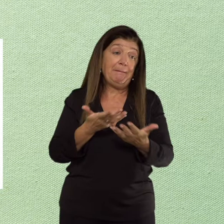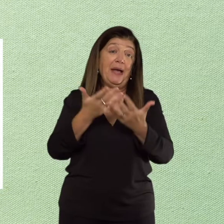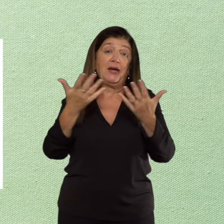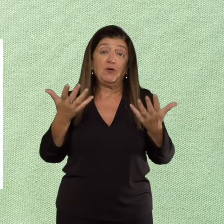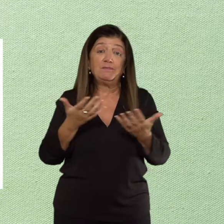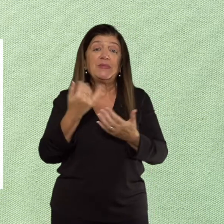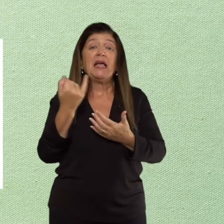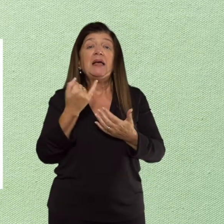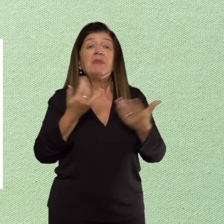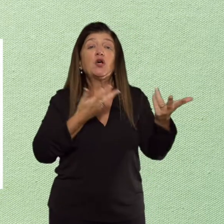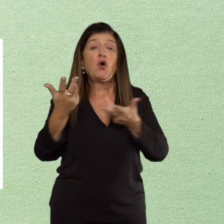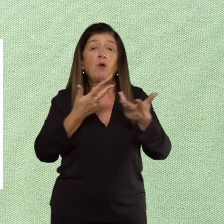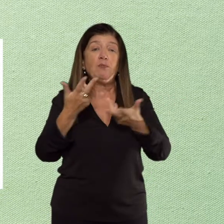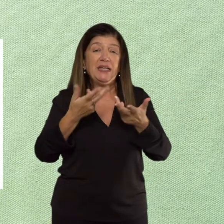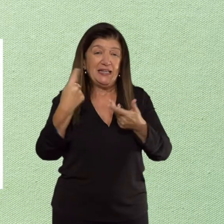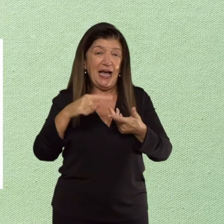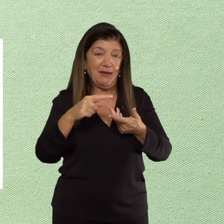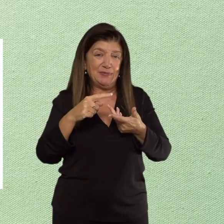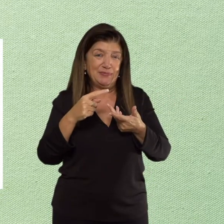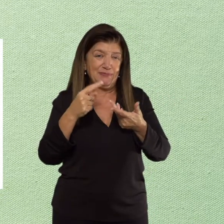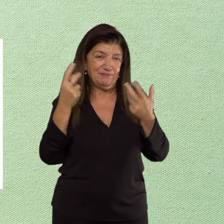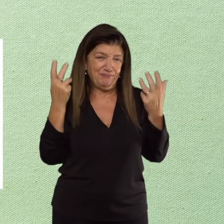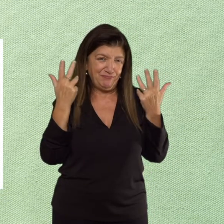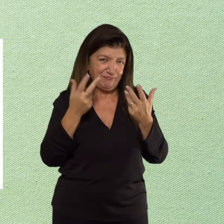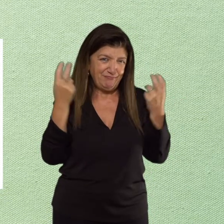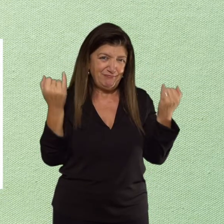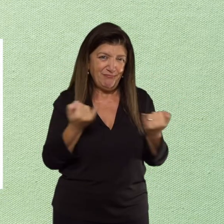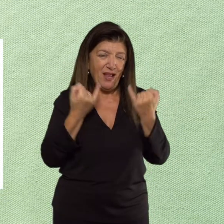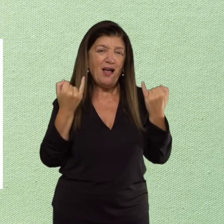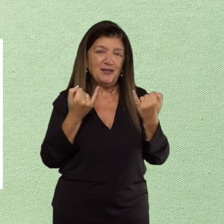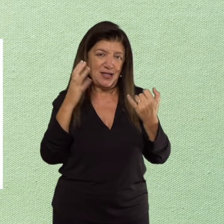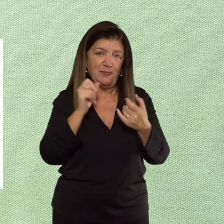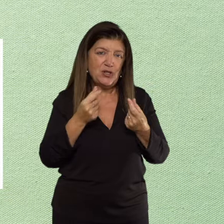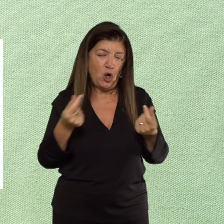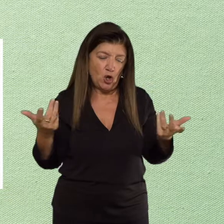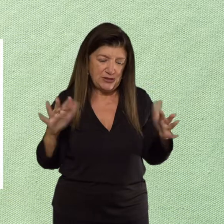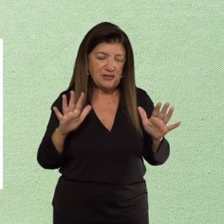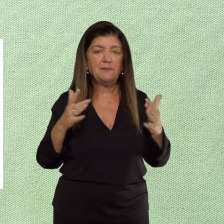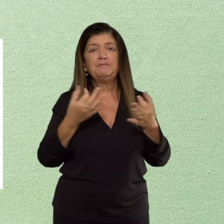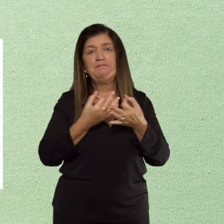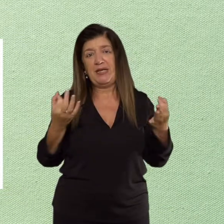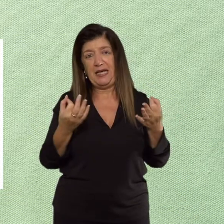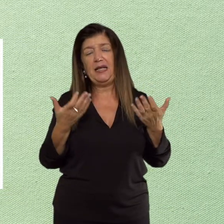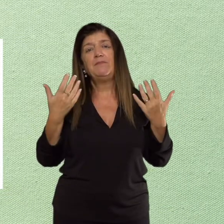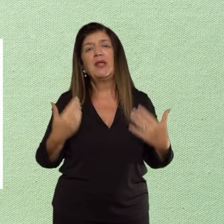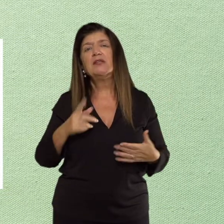micromobilità. Bene, vorrei fare una... Vorrei ragionare un attimo su quelli che sono i